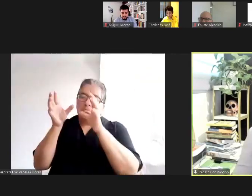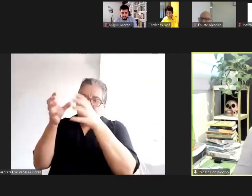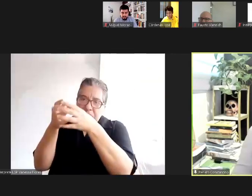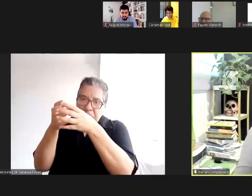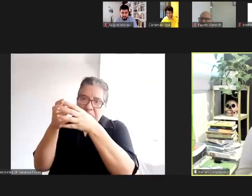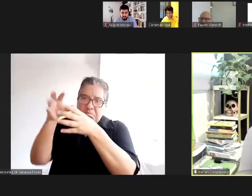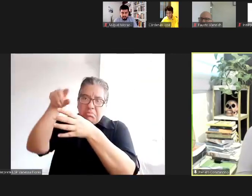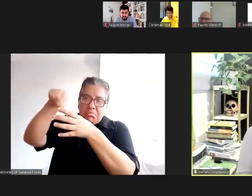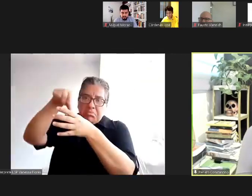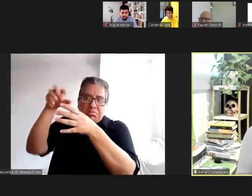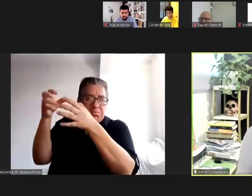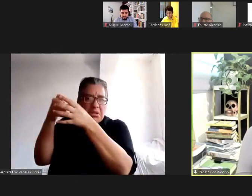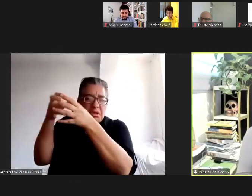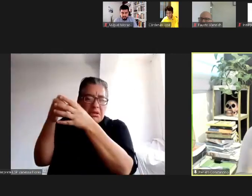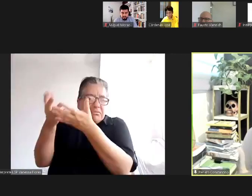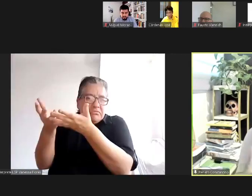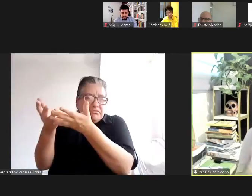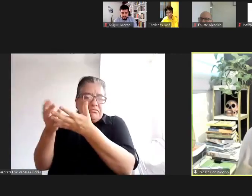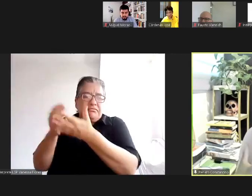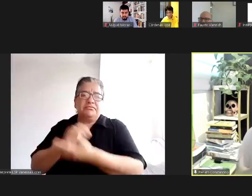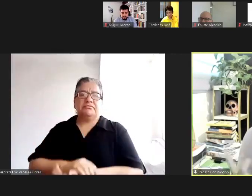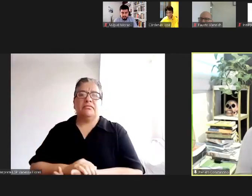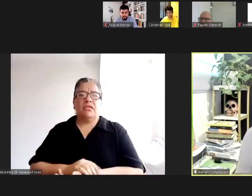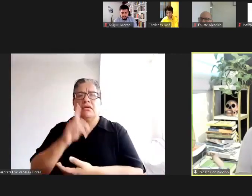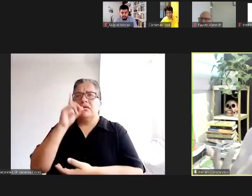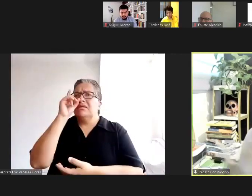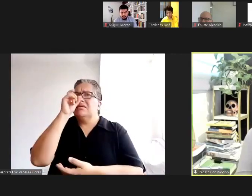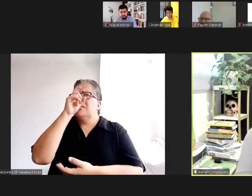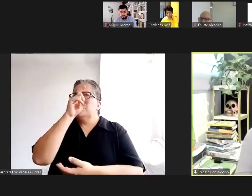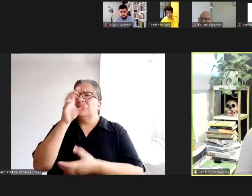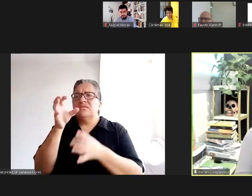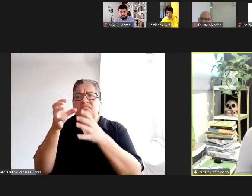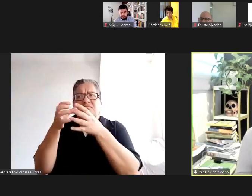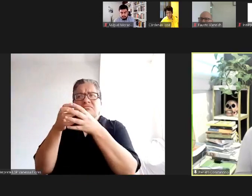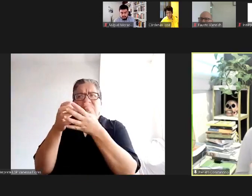es un mercado bastante pequeño y es muy complicado que sea un mercado porque